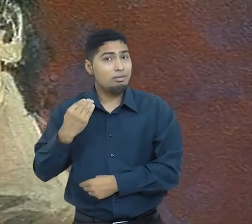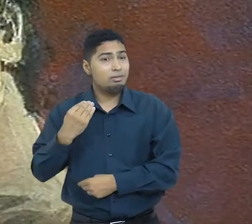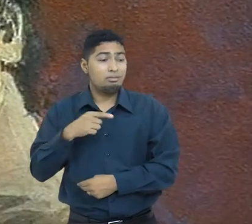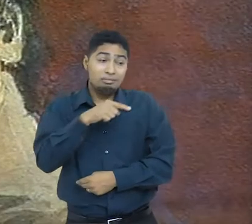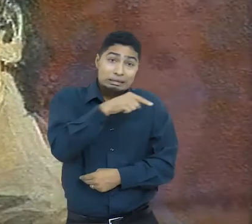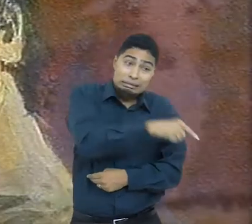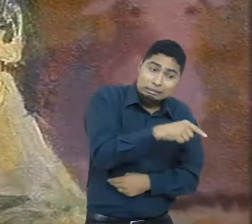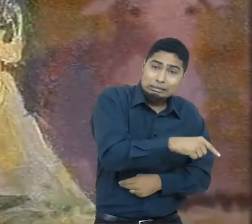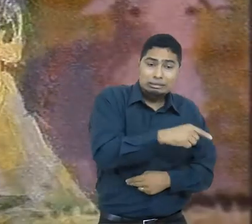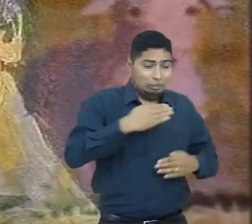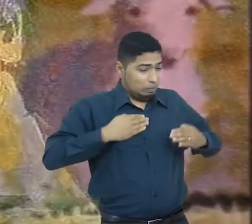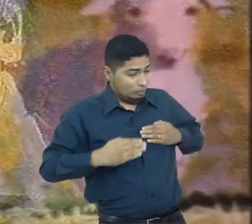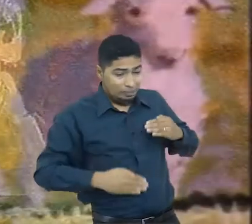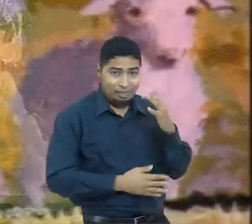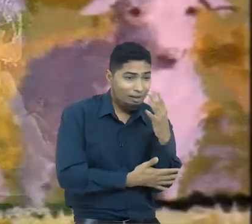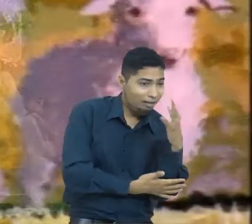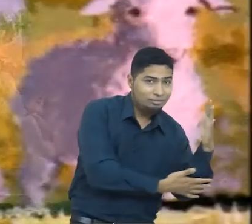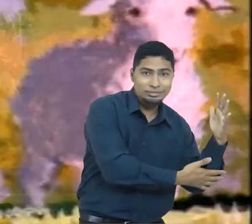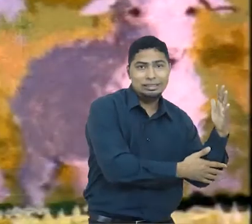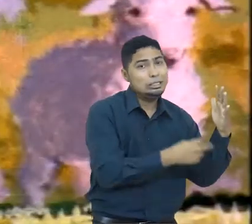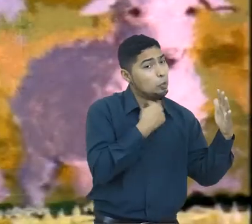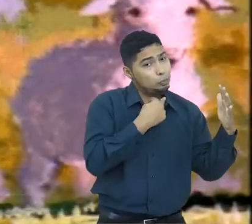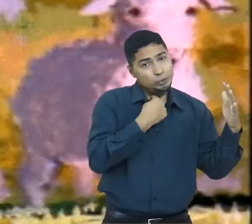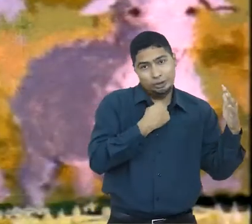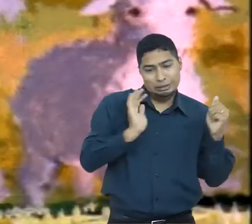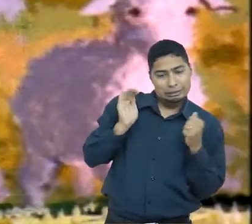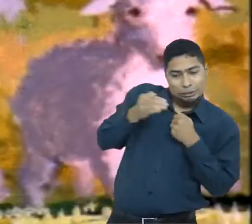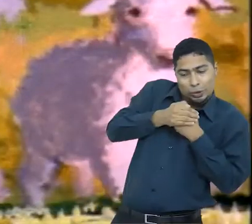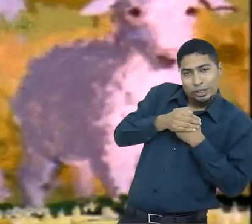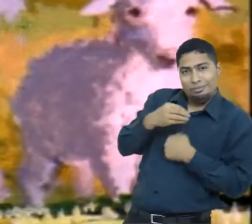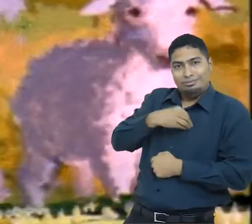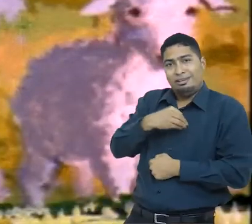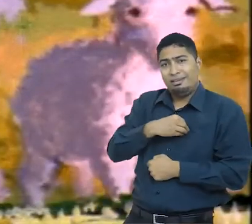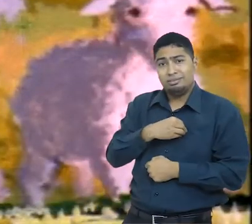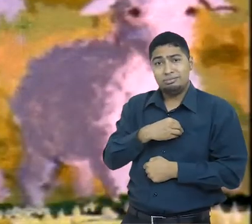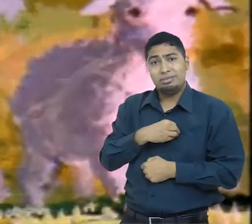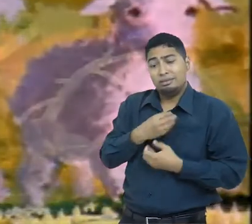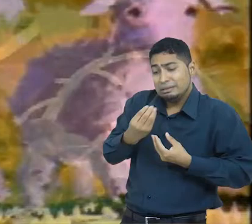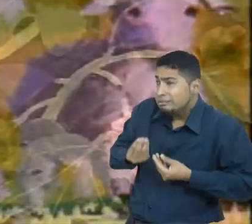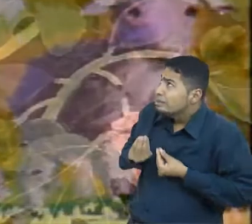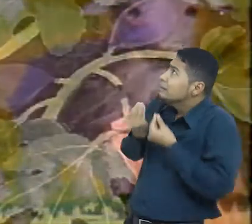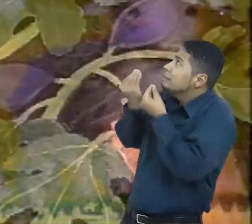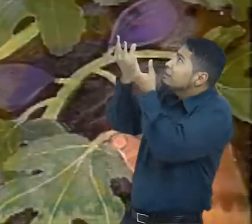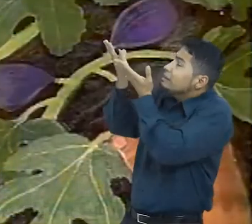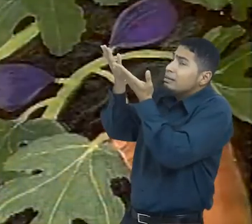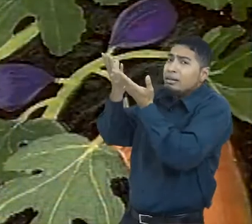as folhas de figo não cobriam o pecado de Adão e Eva, um sacrifício feito com plantas e legumes sem